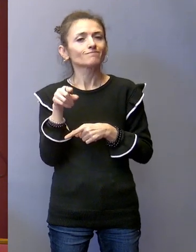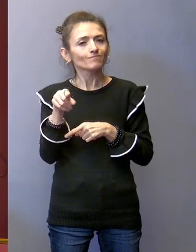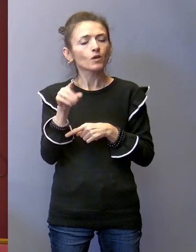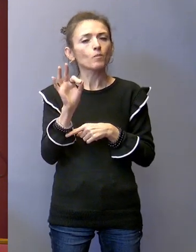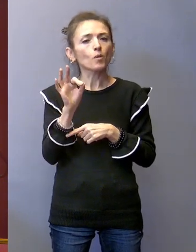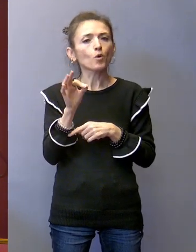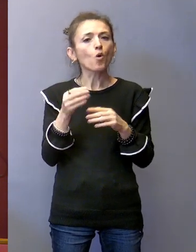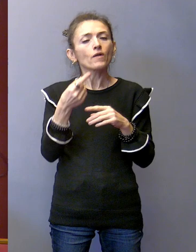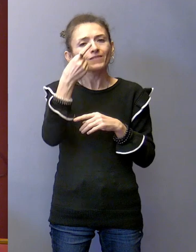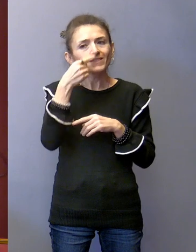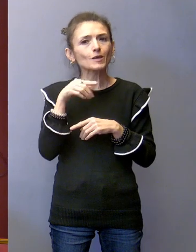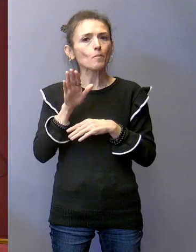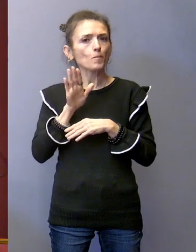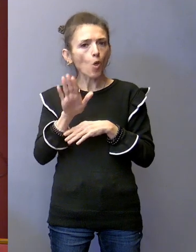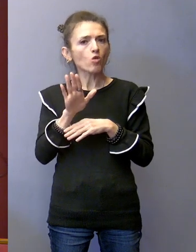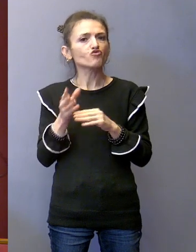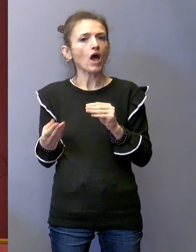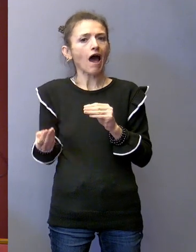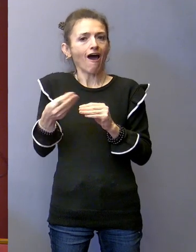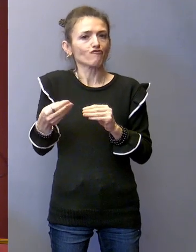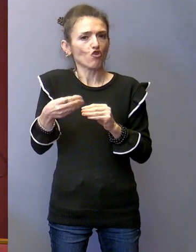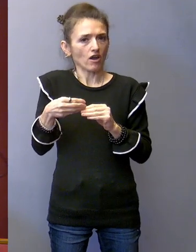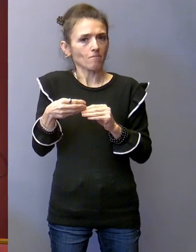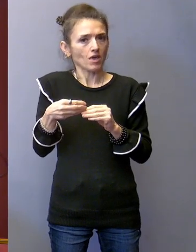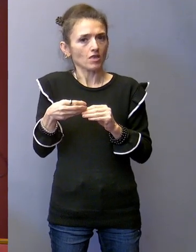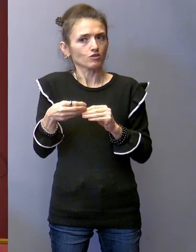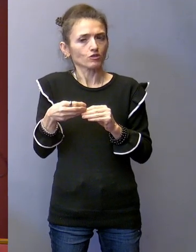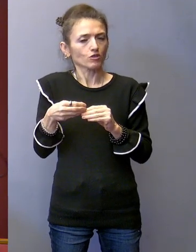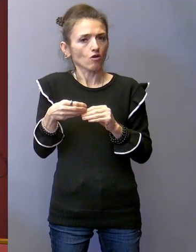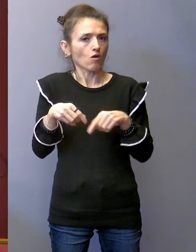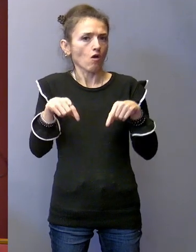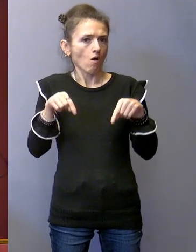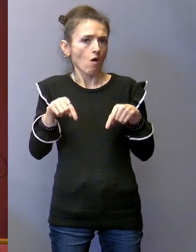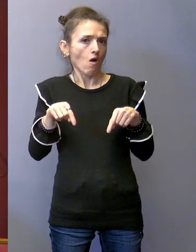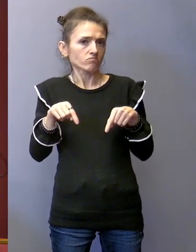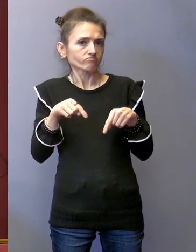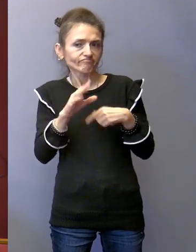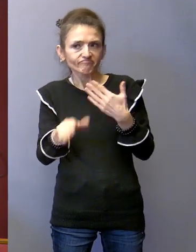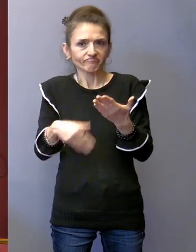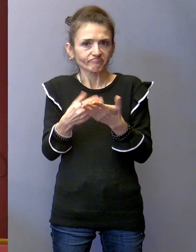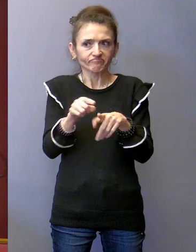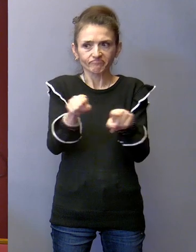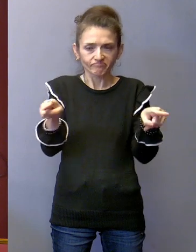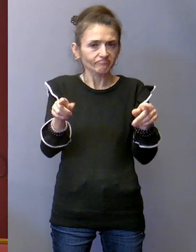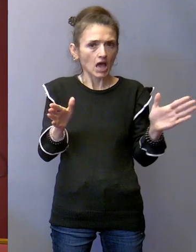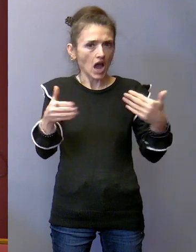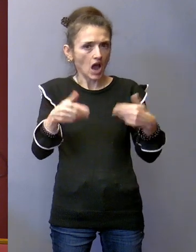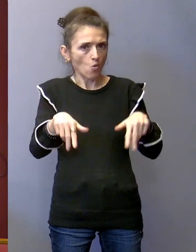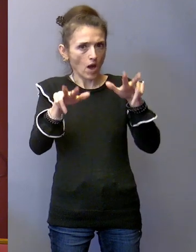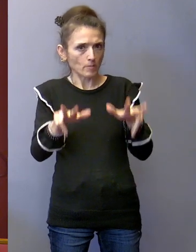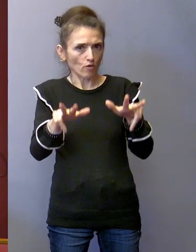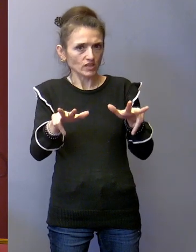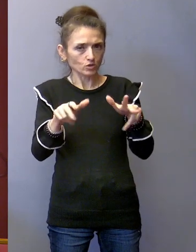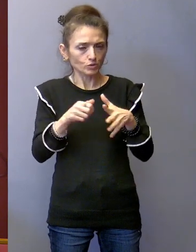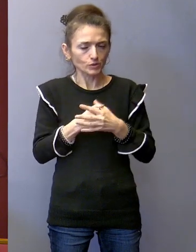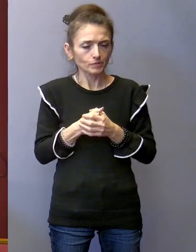dell'aggiornamento che andiamo a diciamo sottoporre all'approvazione dell'aula in questa sede